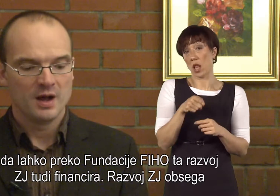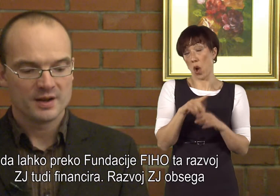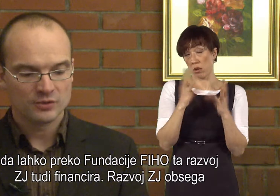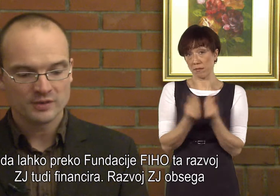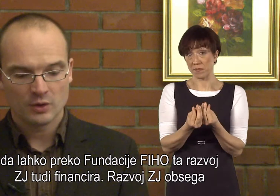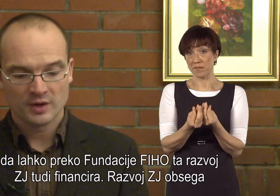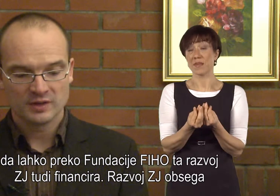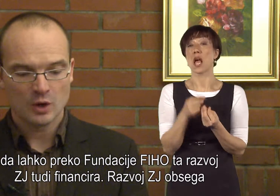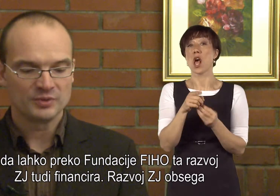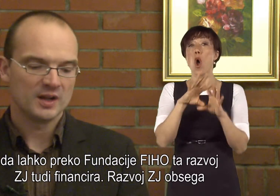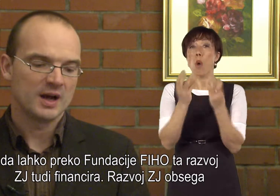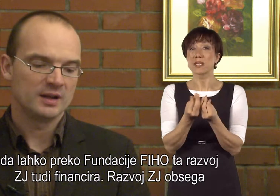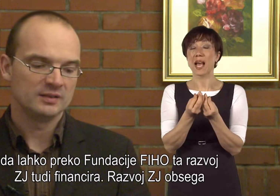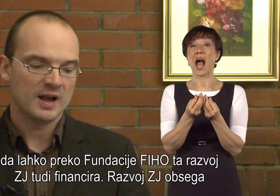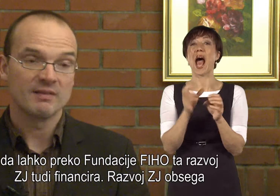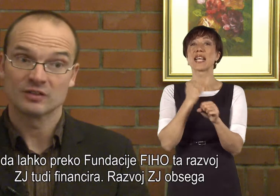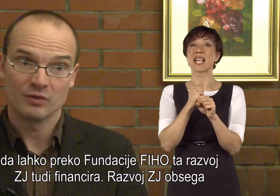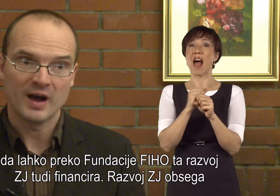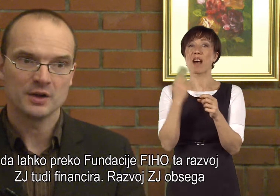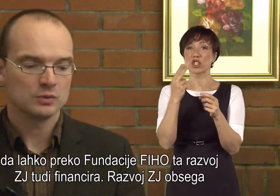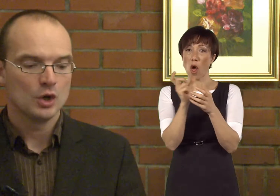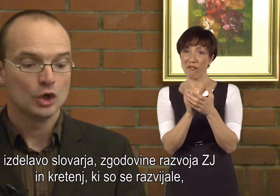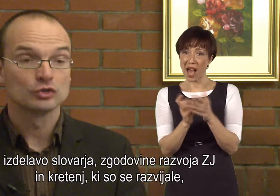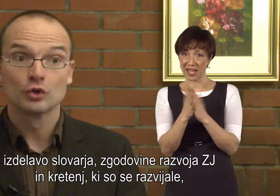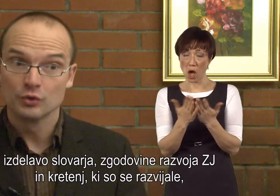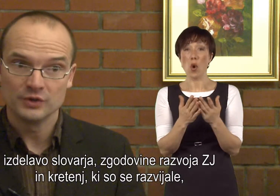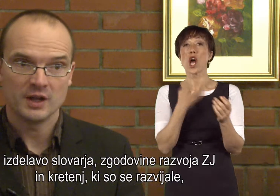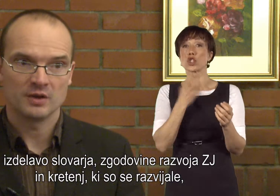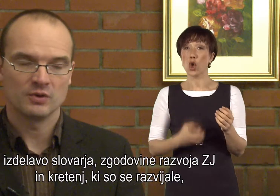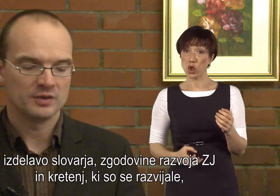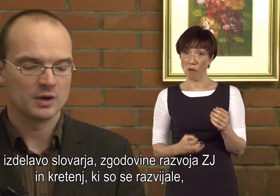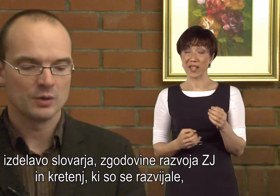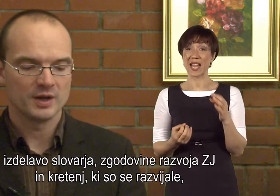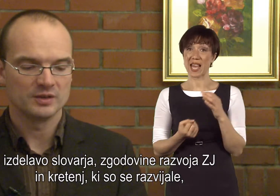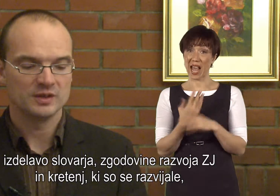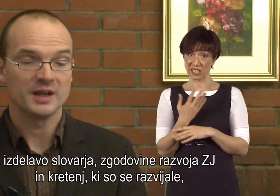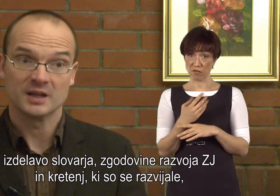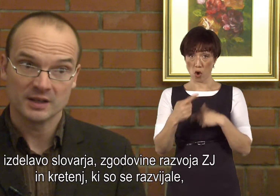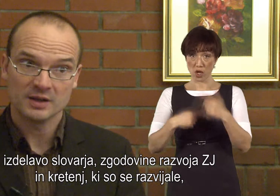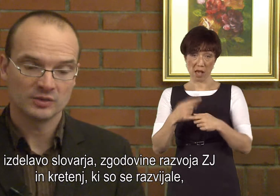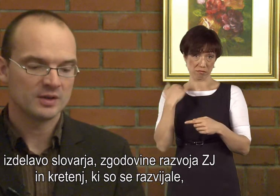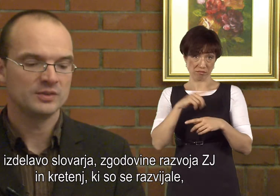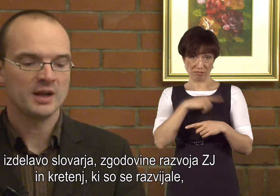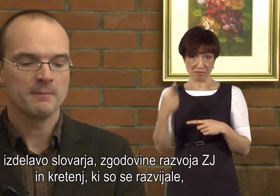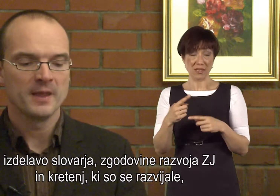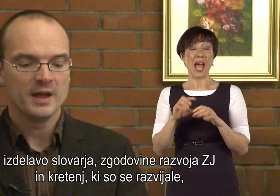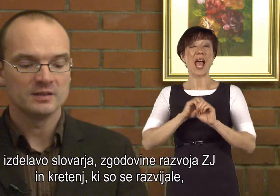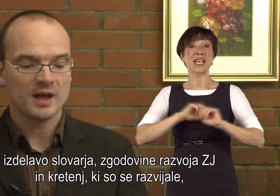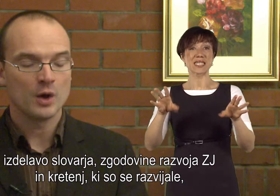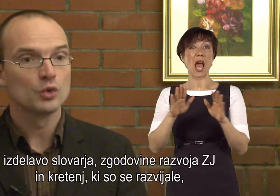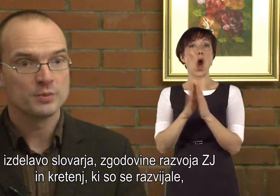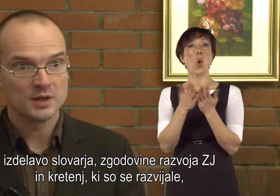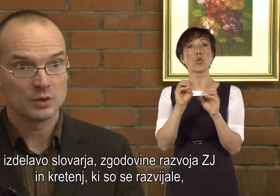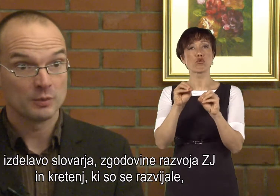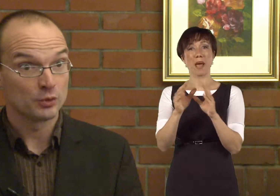da razvoj znakovnega jezika obsega izdelava slovarjev, zgodovine razvoja znakovnega jezika in kreten, ki so se razvijale,